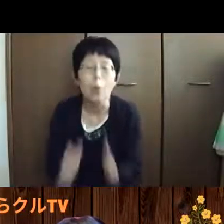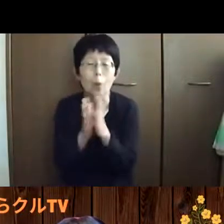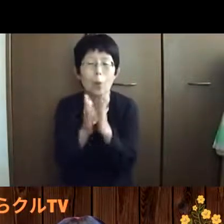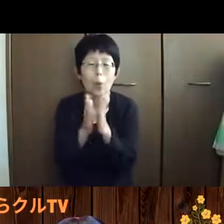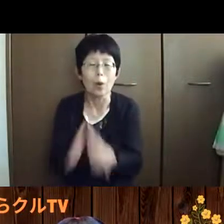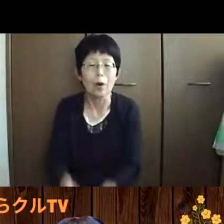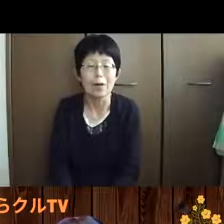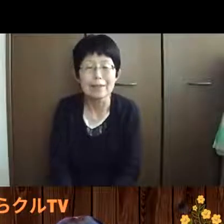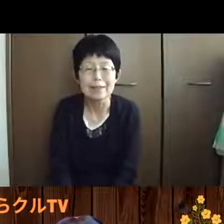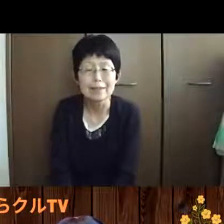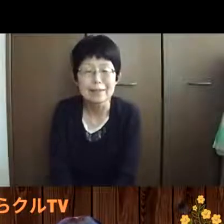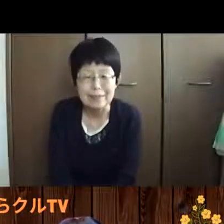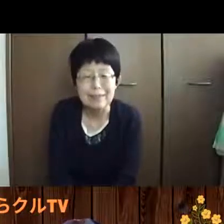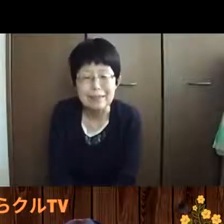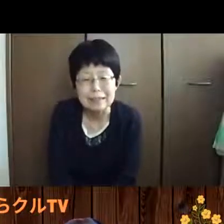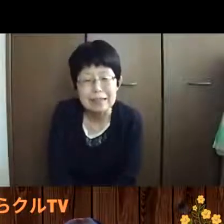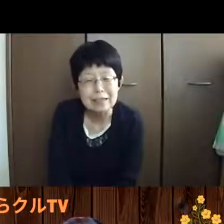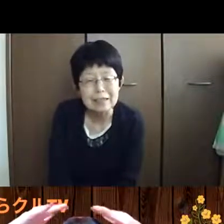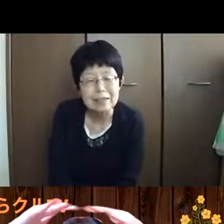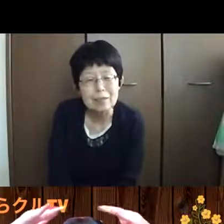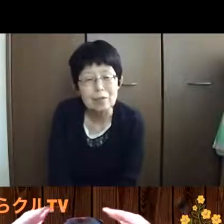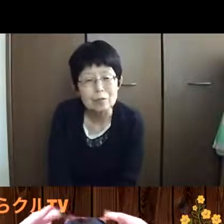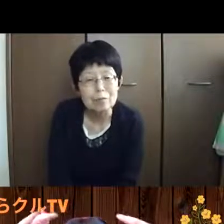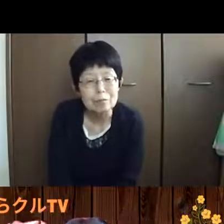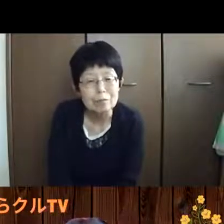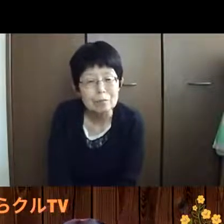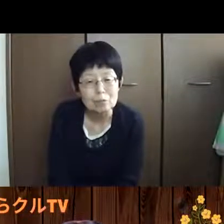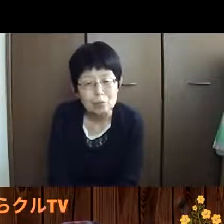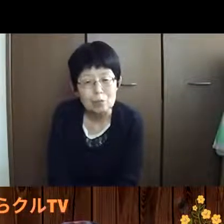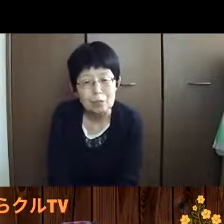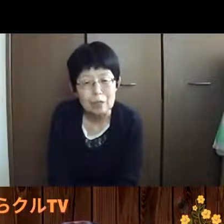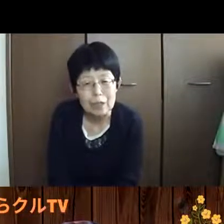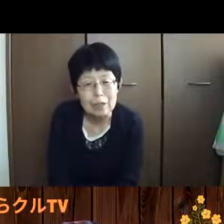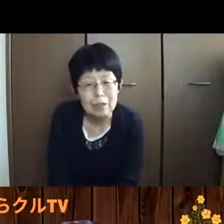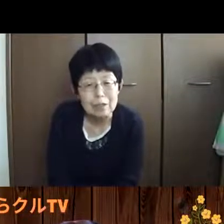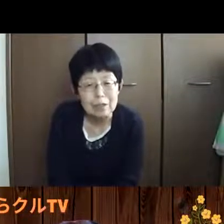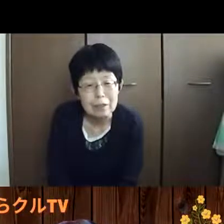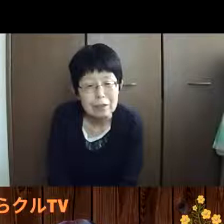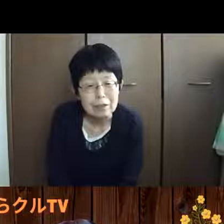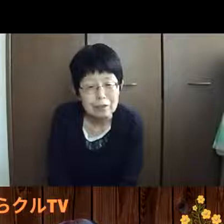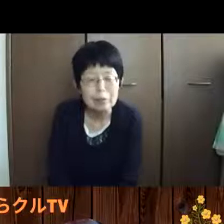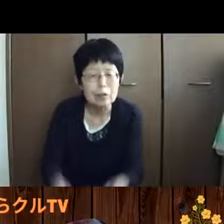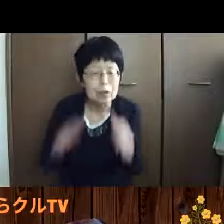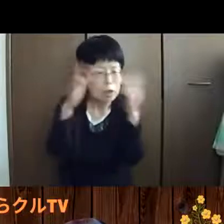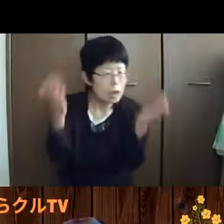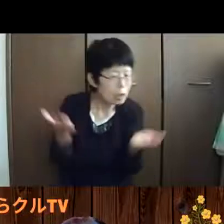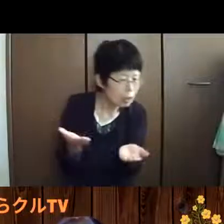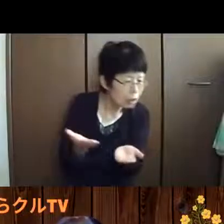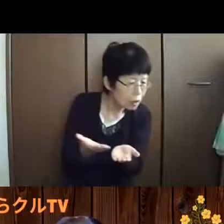これぐらいでした。 はい、はい、見えました。見えたけど、ちょっとなんか全体が見えなくなっちゃった。